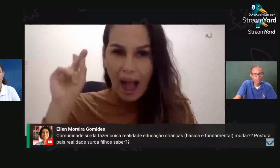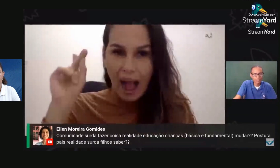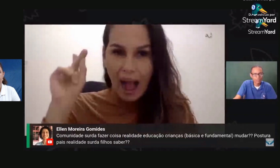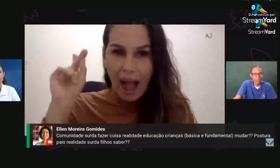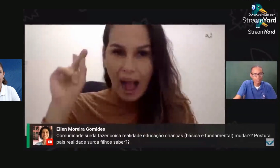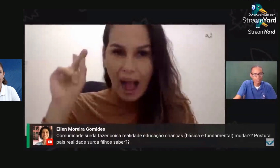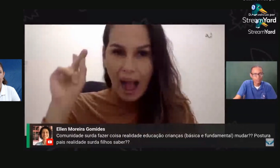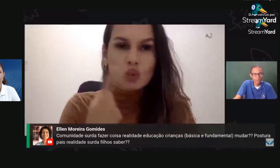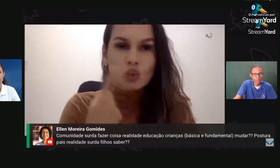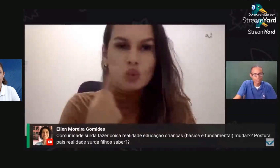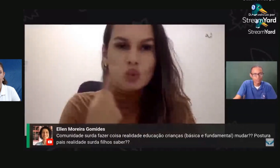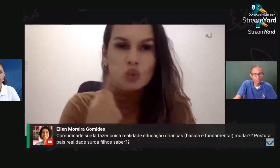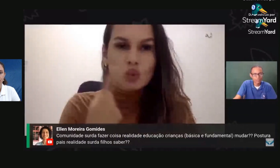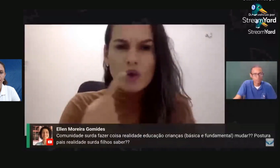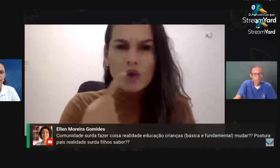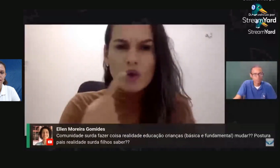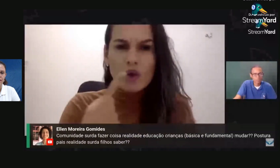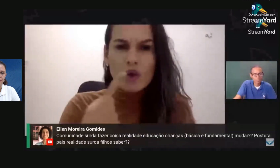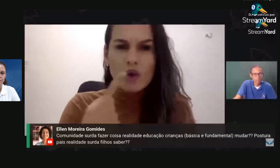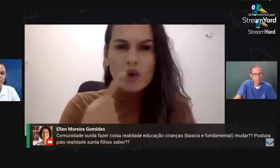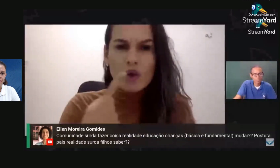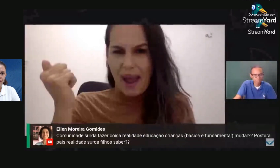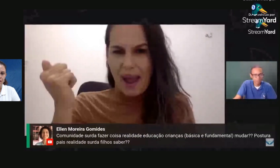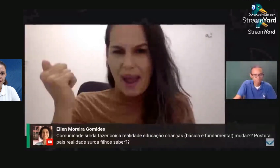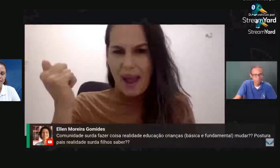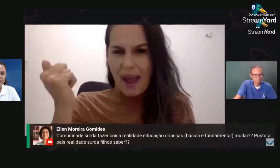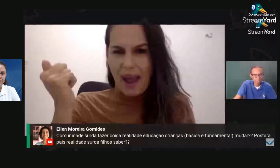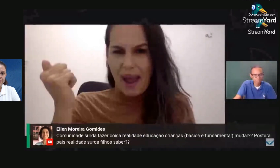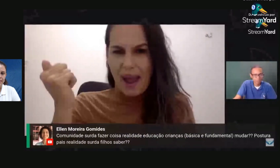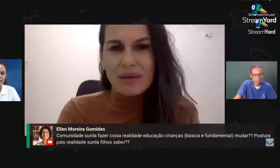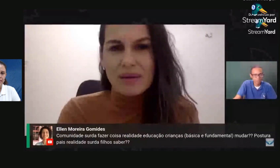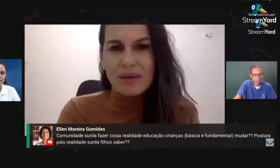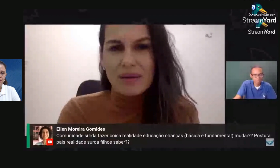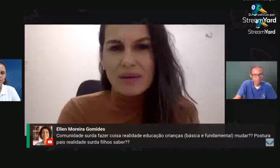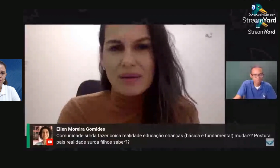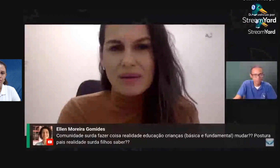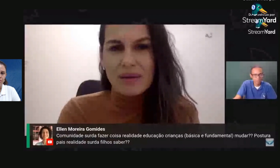como que faz, né, para essa questão, para mudança?